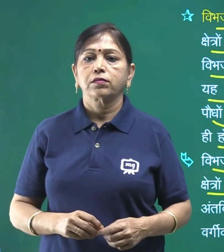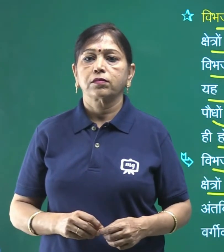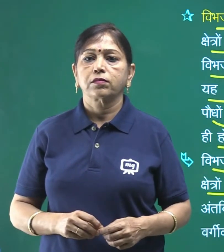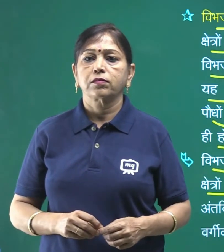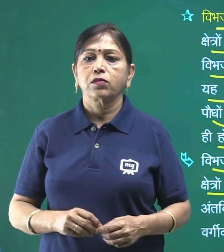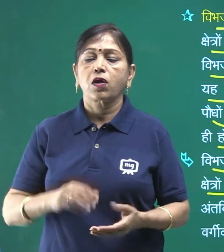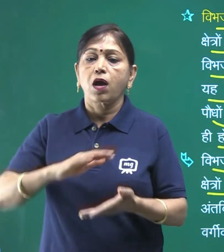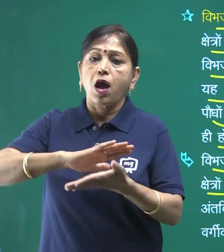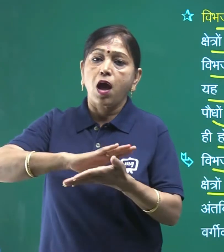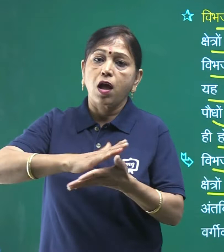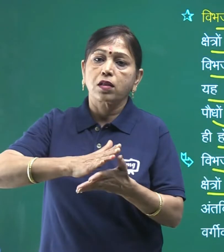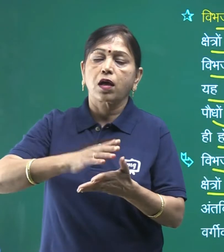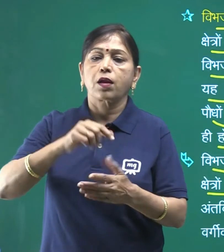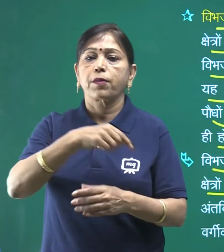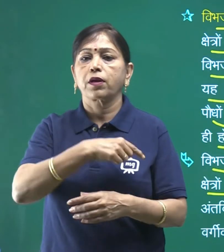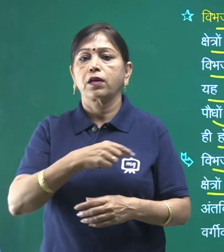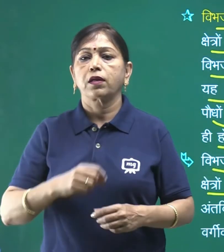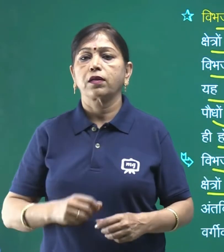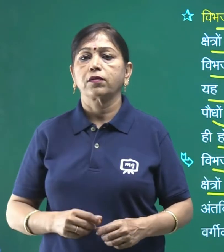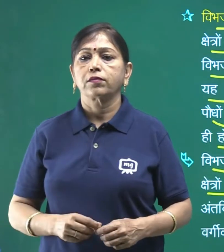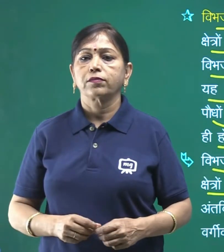आधार पर इन्हें